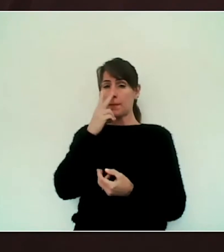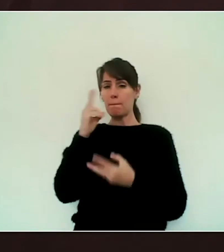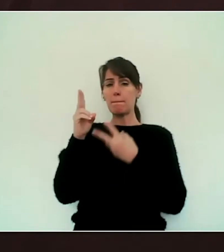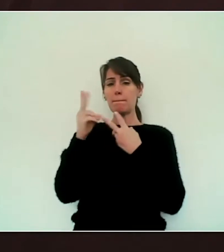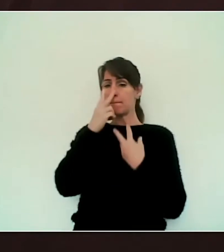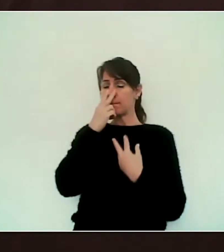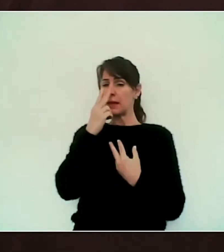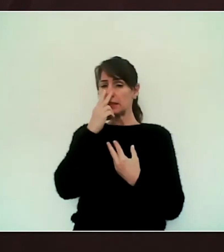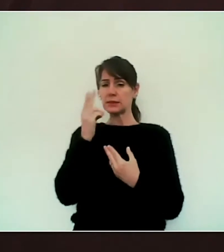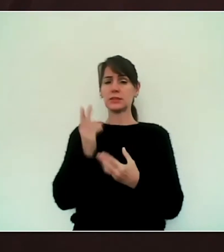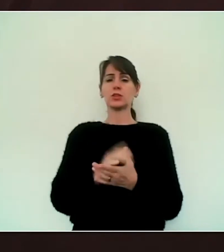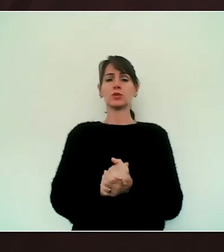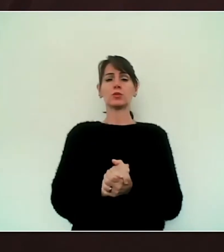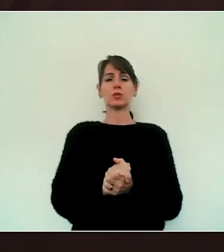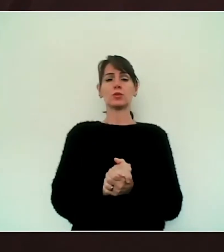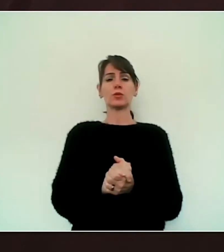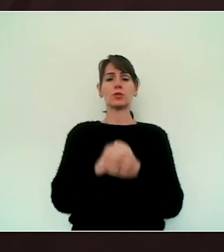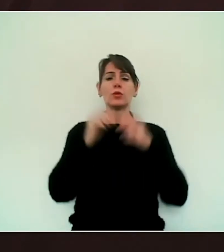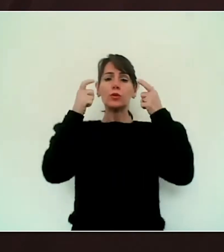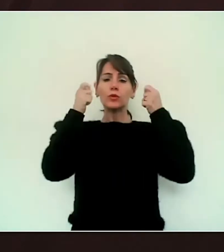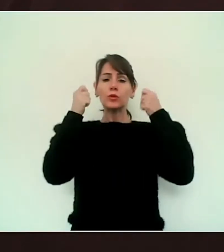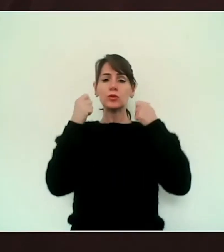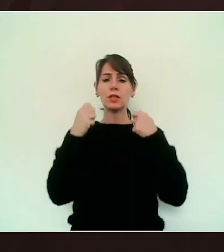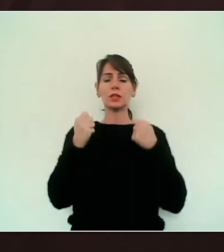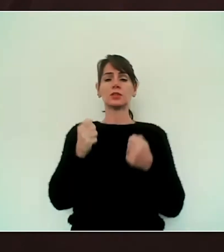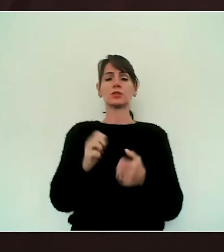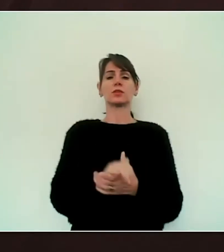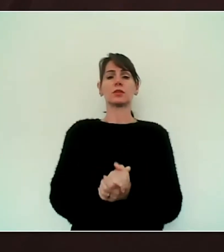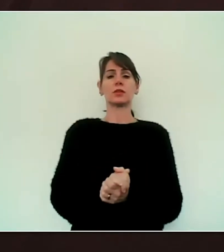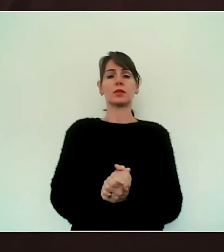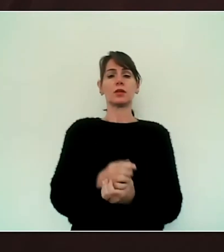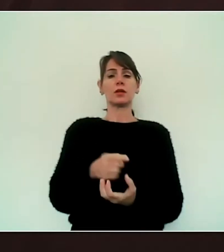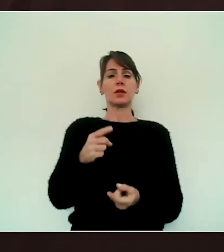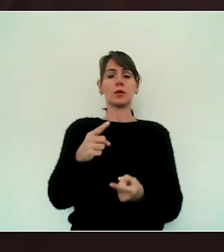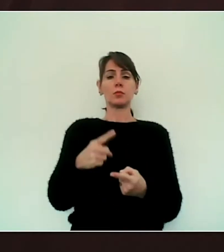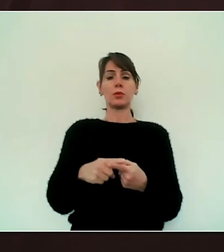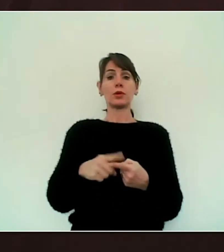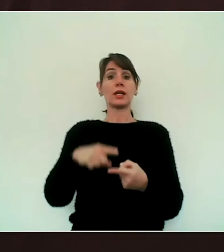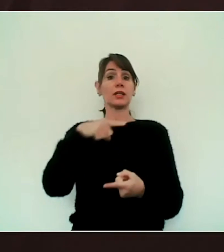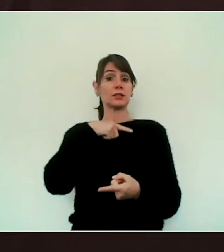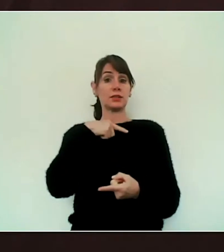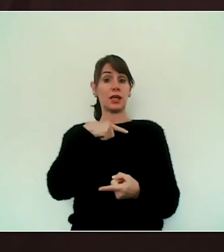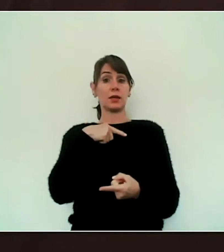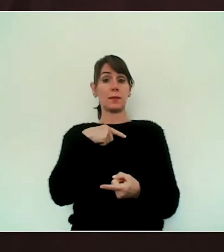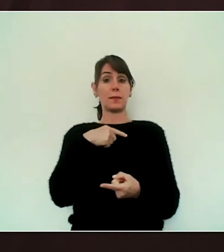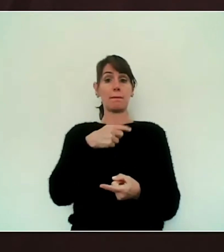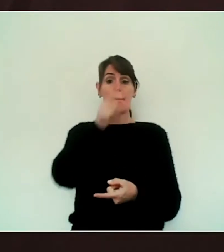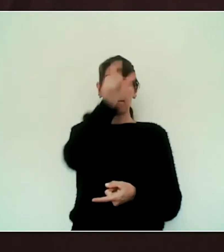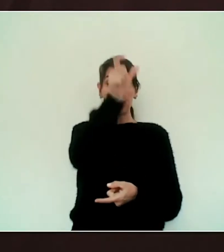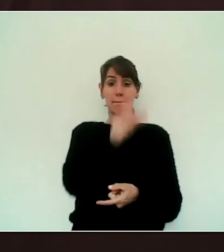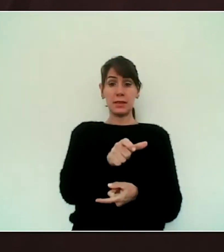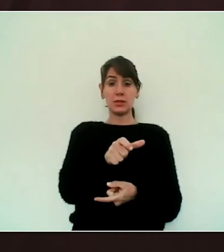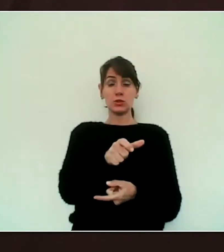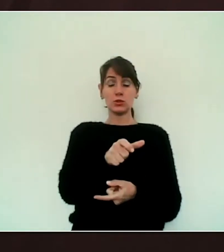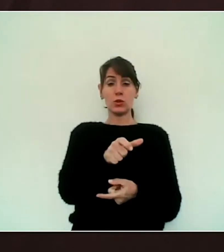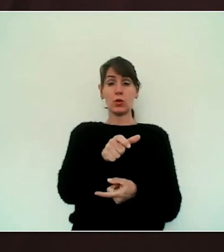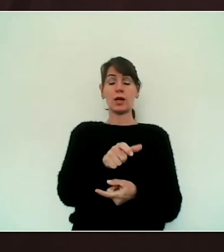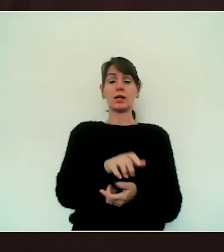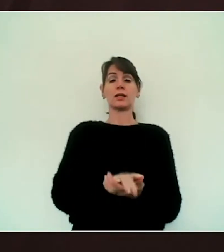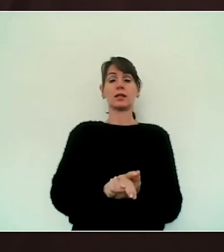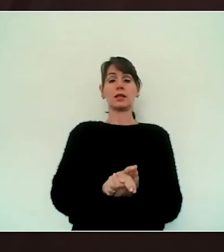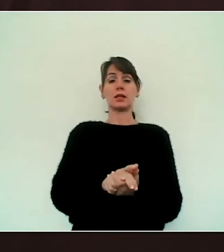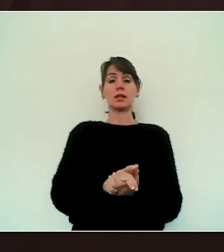de sacerdotes e o povo comum, tá? A distinção entre os sacerdotes e o povo,